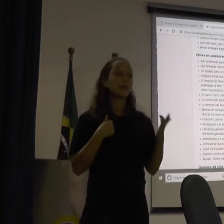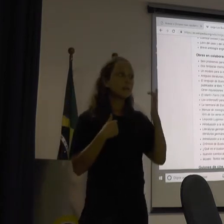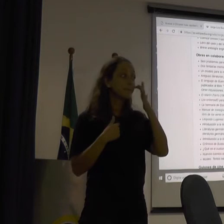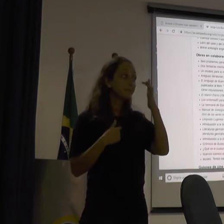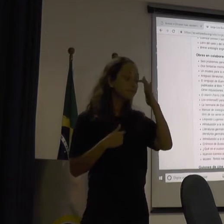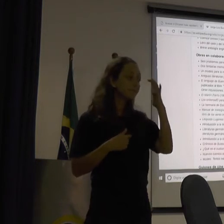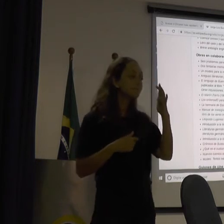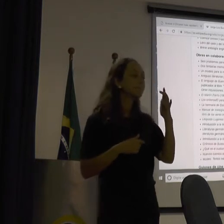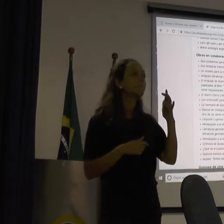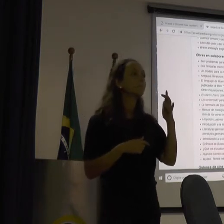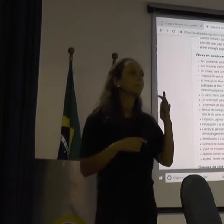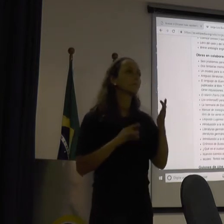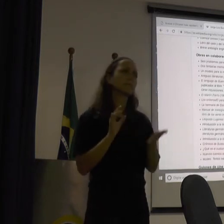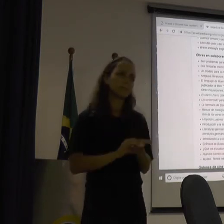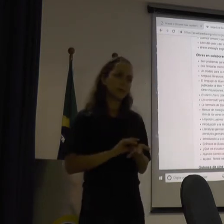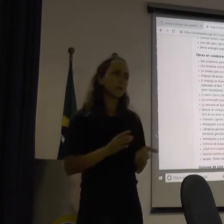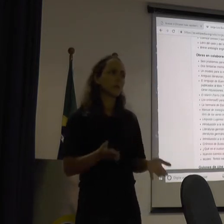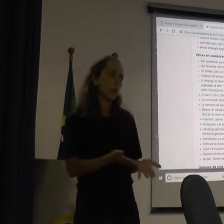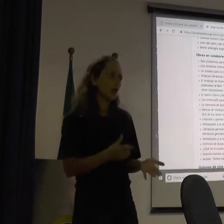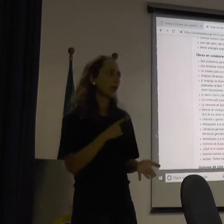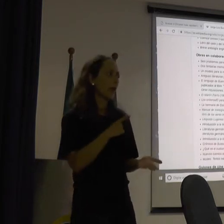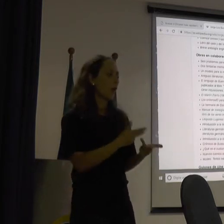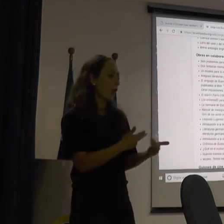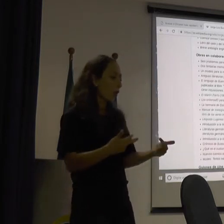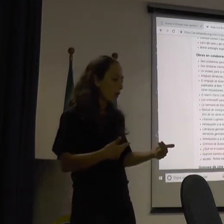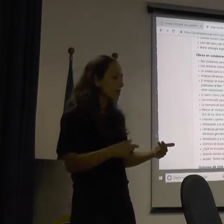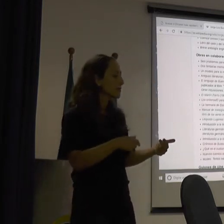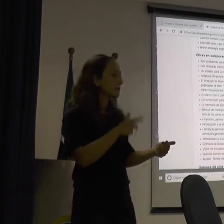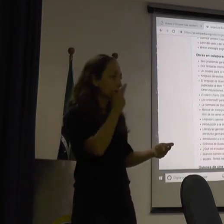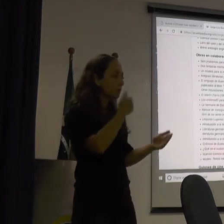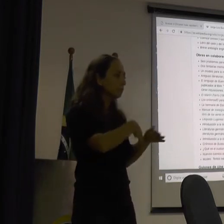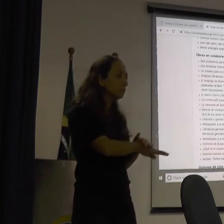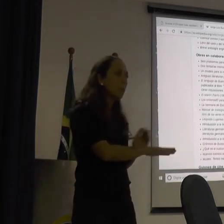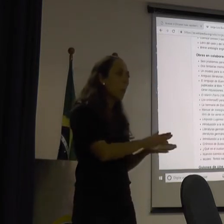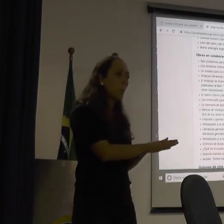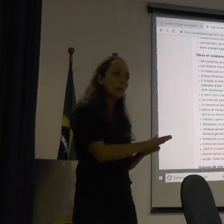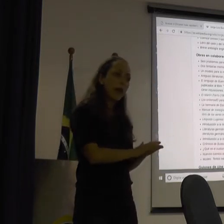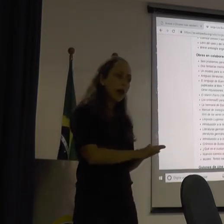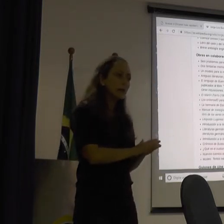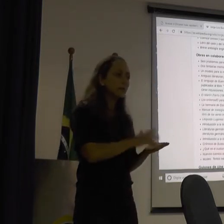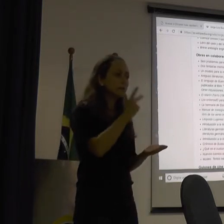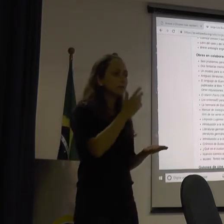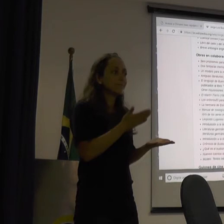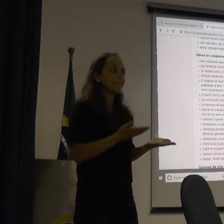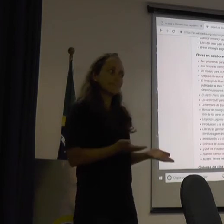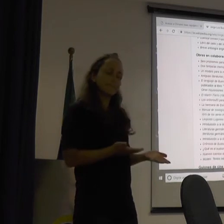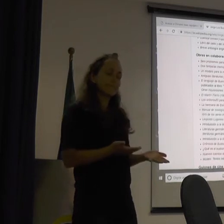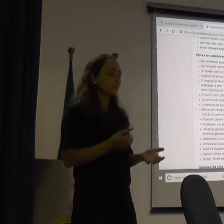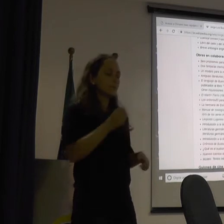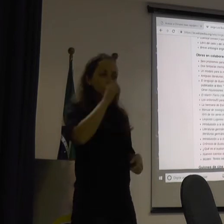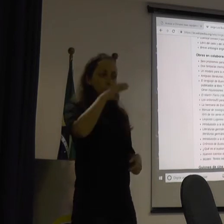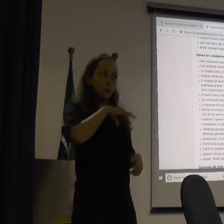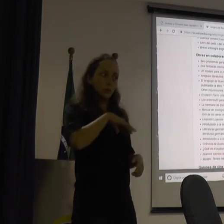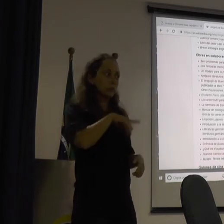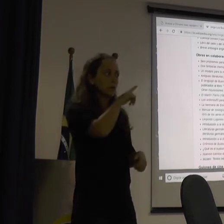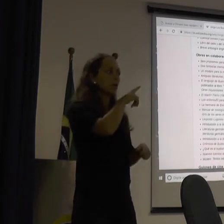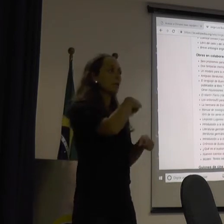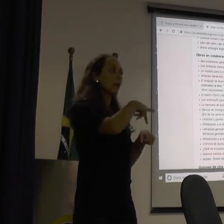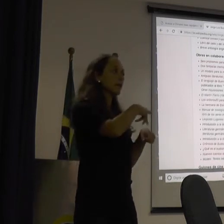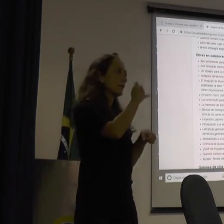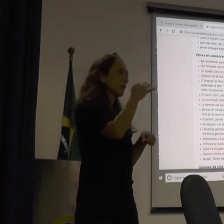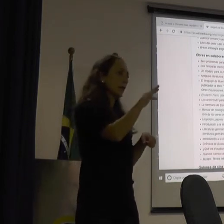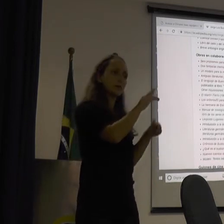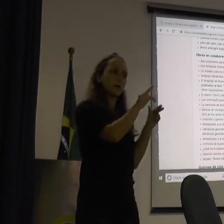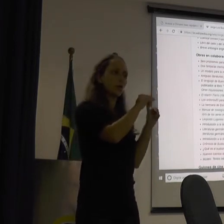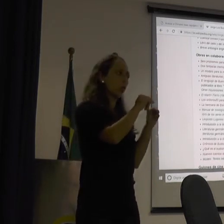esse descaso, de fato, com a obra do Borges é um descaso, né? Isso não aconteceria, por exemplo, na França ou na Alemanha, de